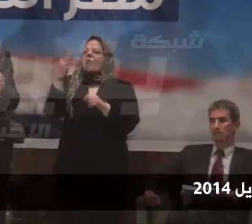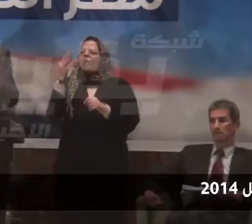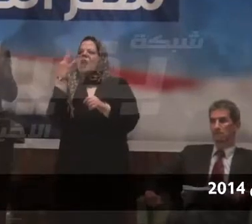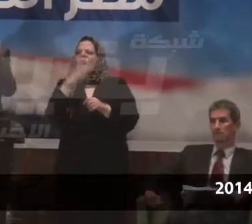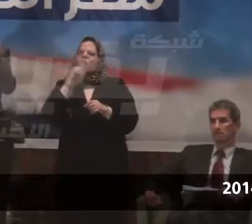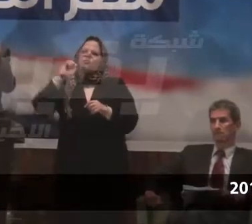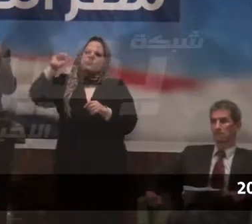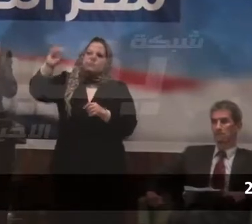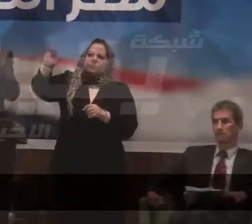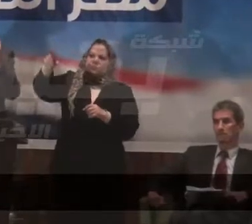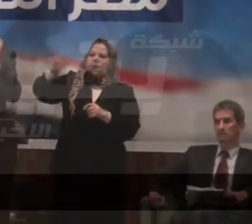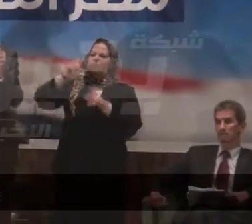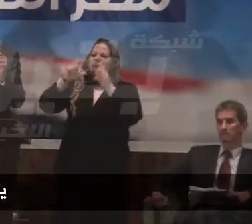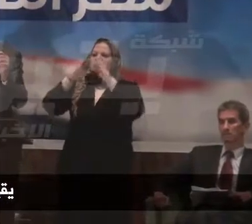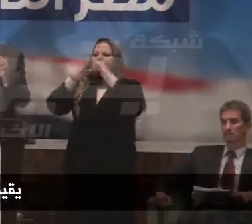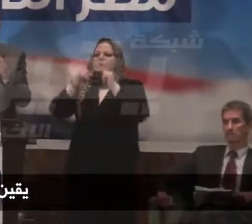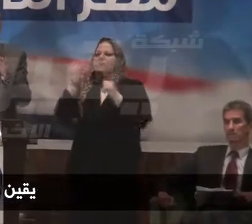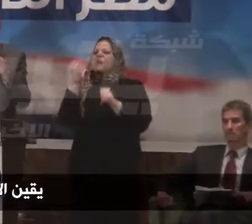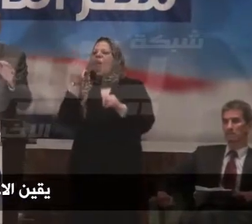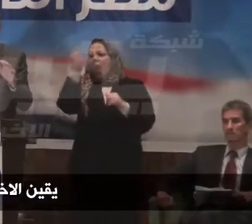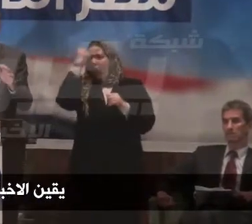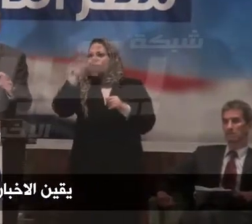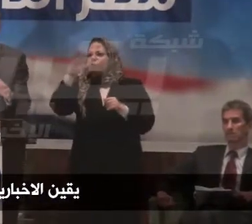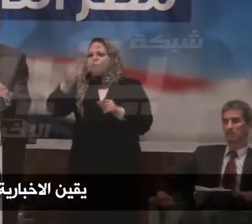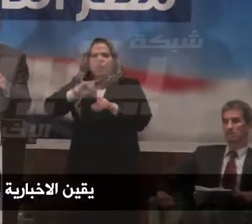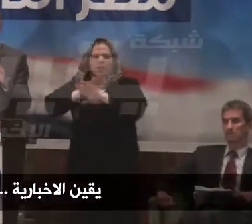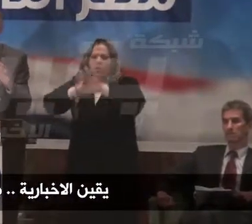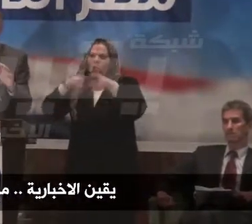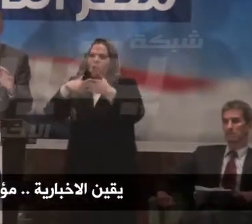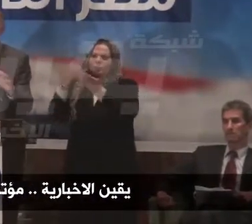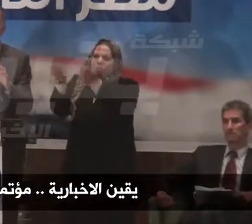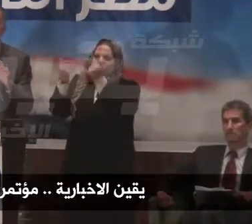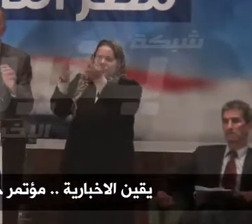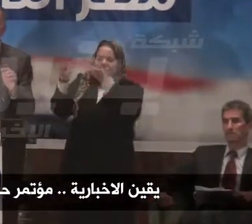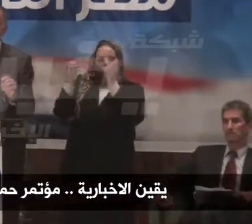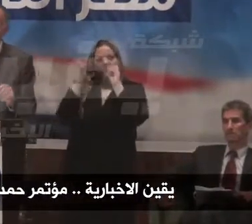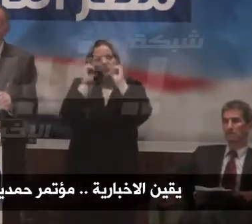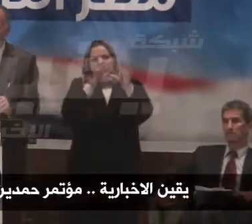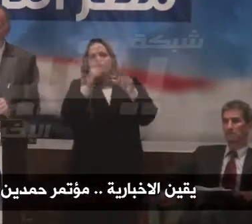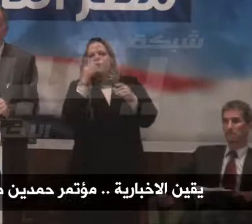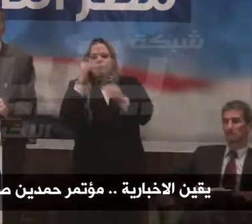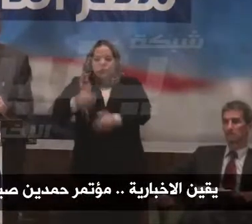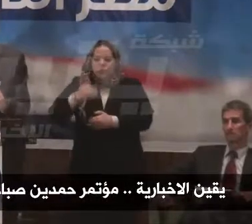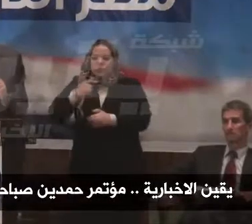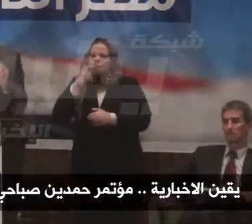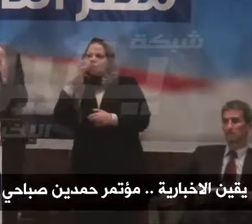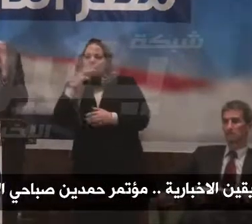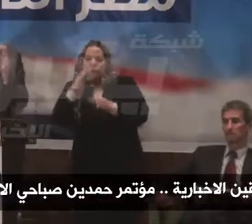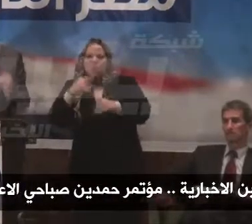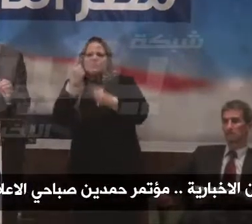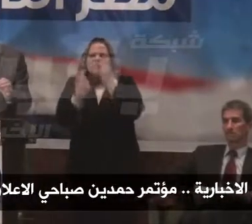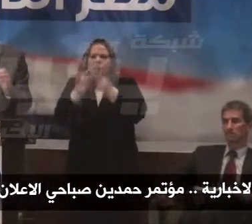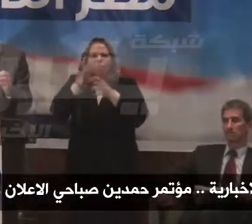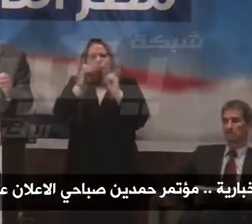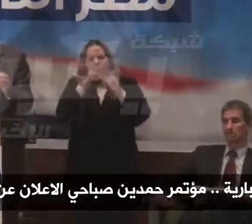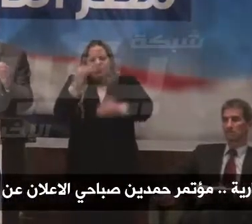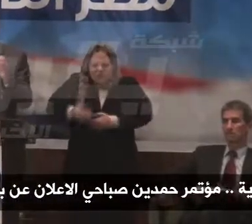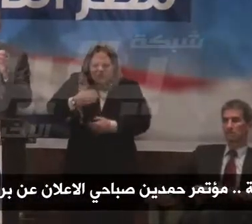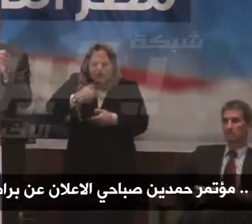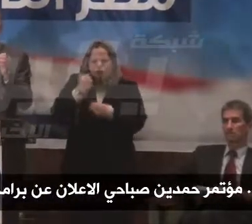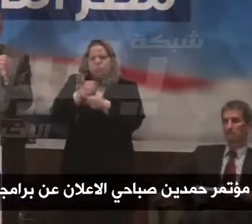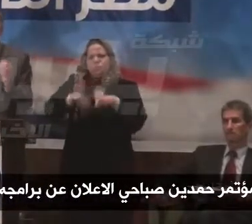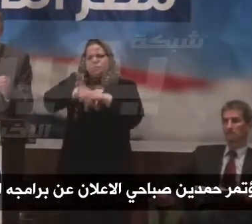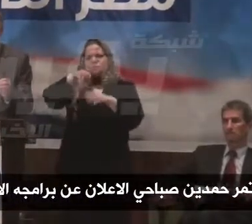2000-3000 جنيه دلوقتي وصلوا 20-30,000 جنيه، كل ده هيتنظر فيه وهيتشال من صغار المزارعين. بالنسبة لأهم حاجة